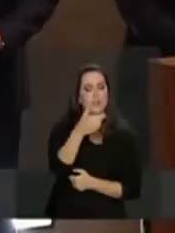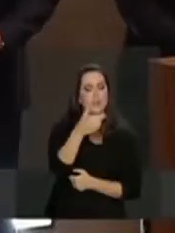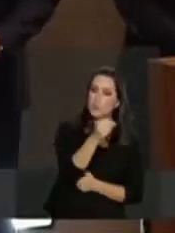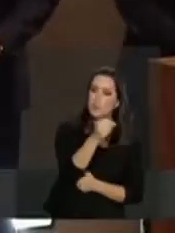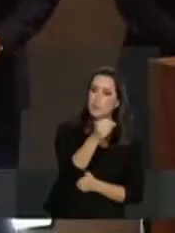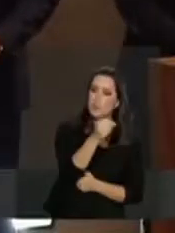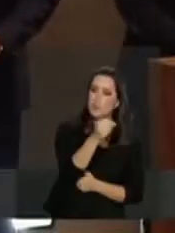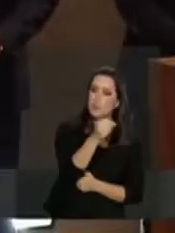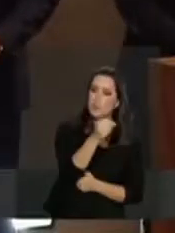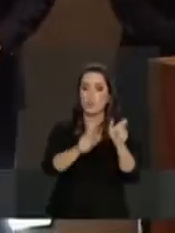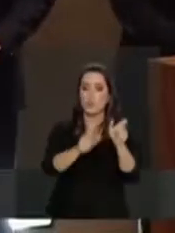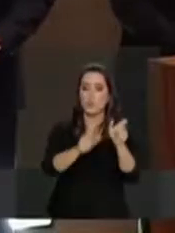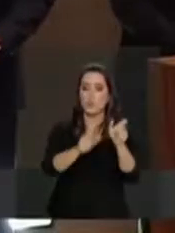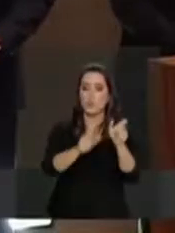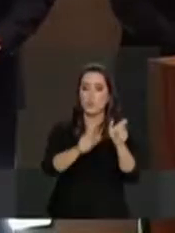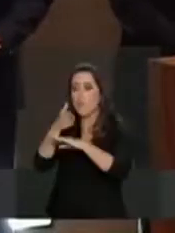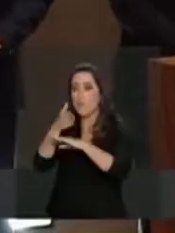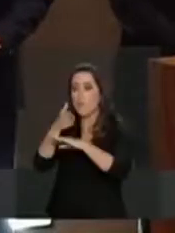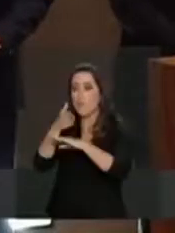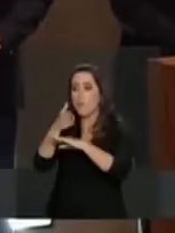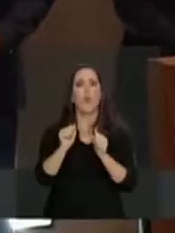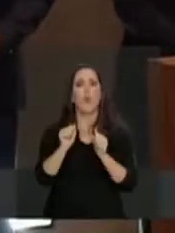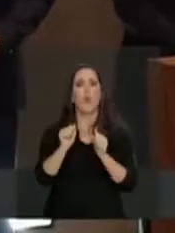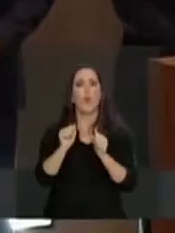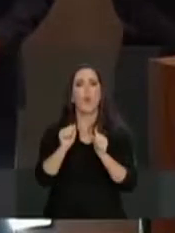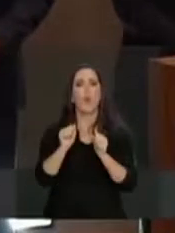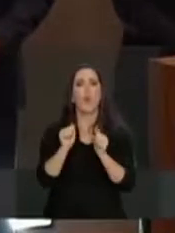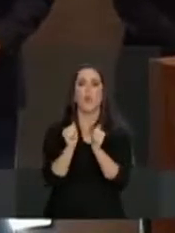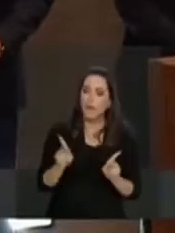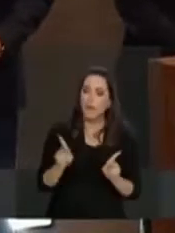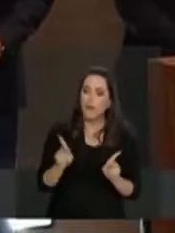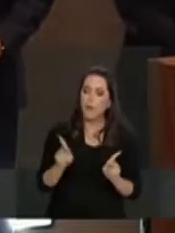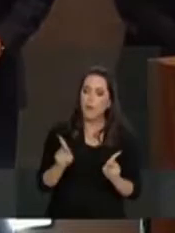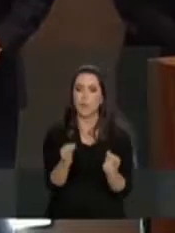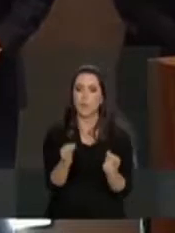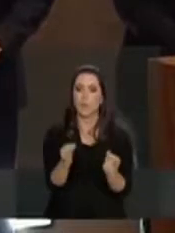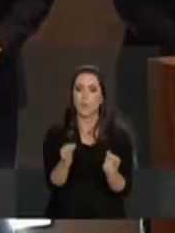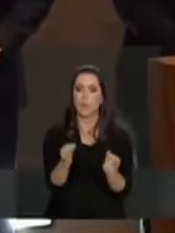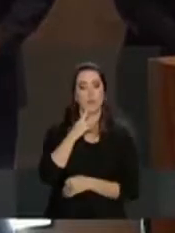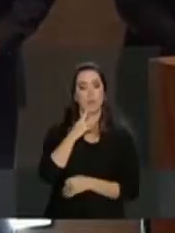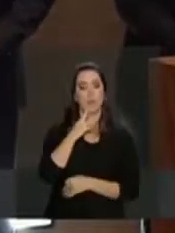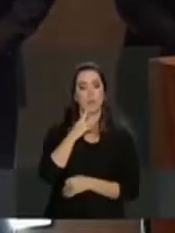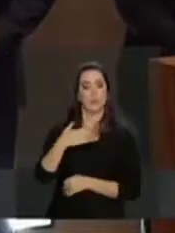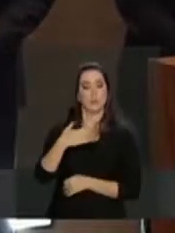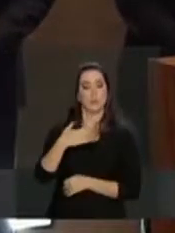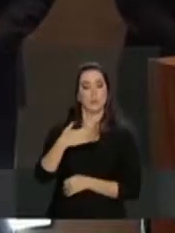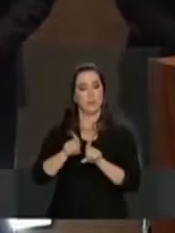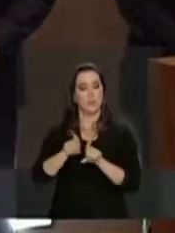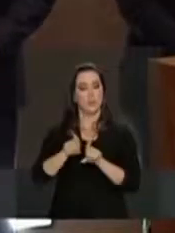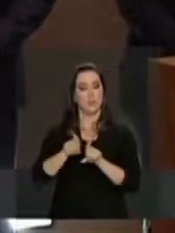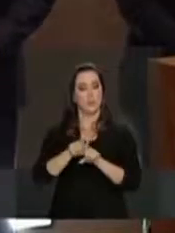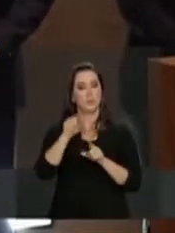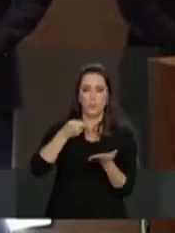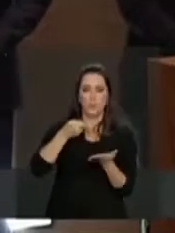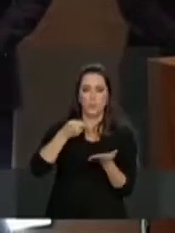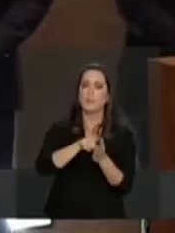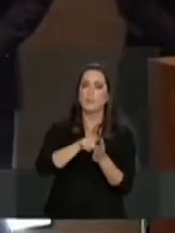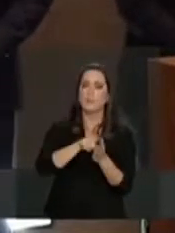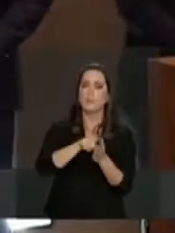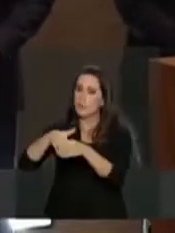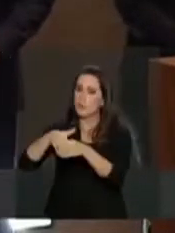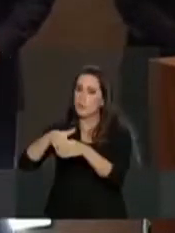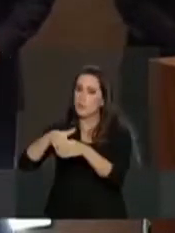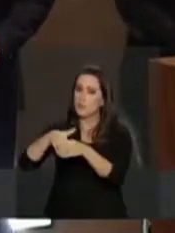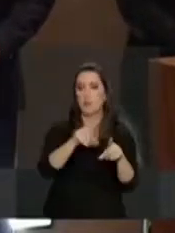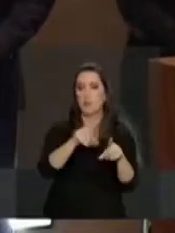milhões de brasileiros compareceram às urnas de forma pacífica e ordeira. Respondemos ao dever cívico do voto e